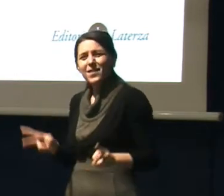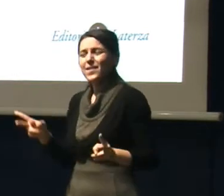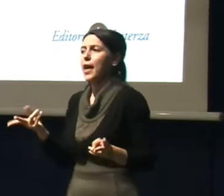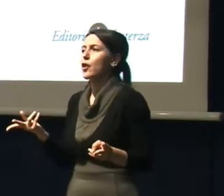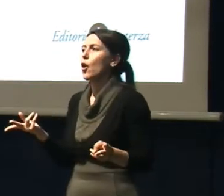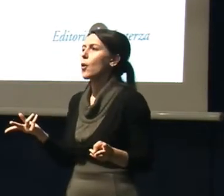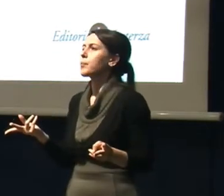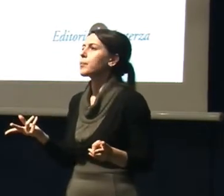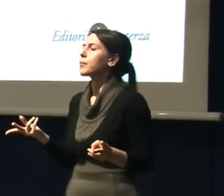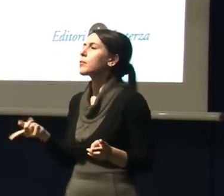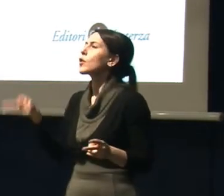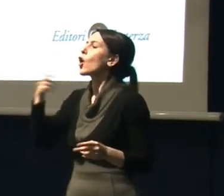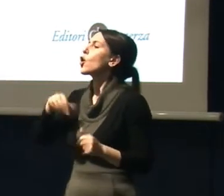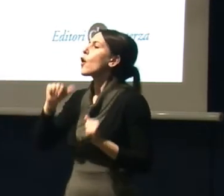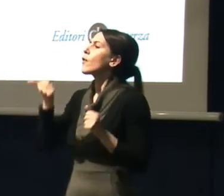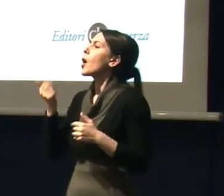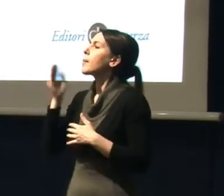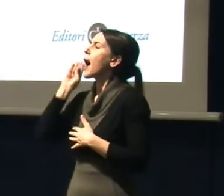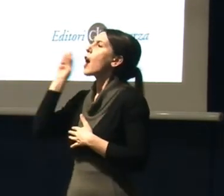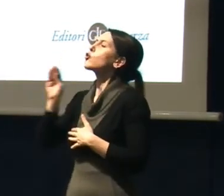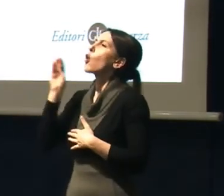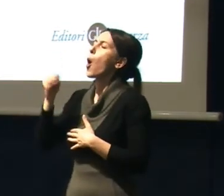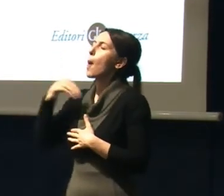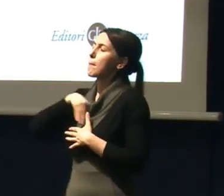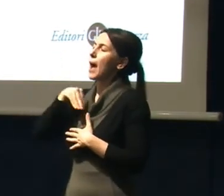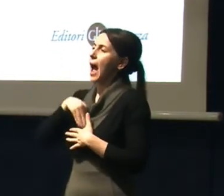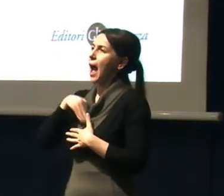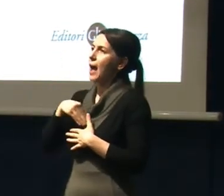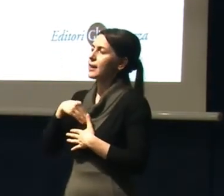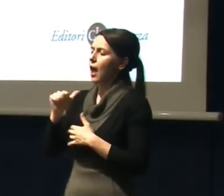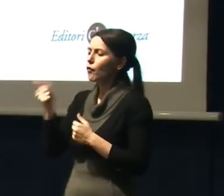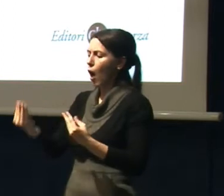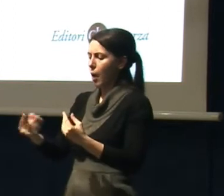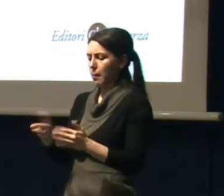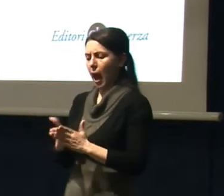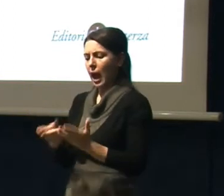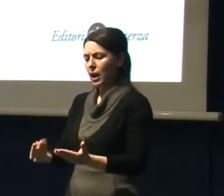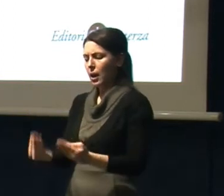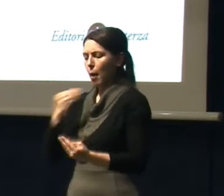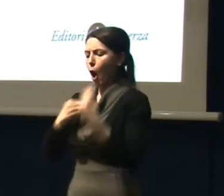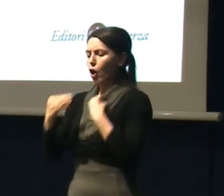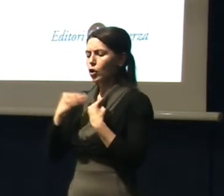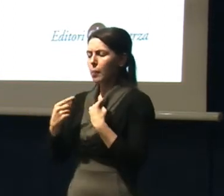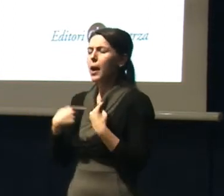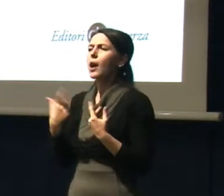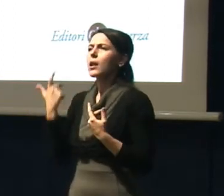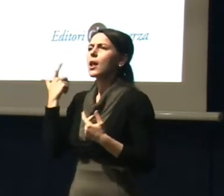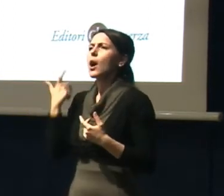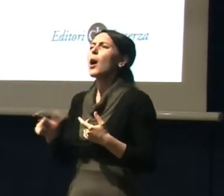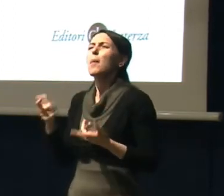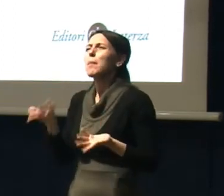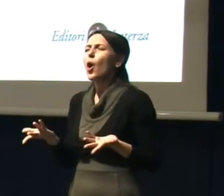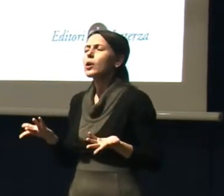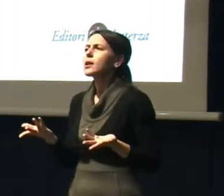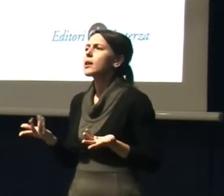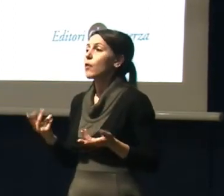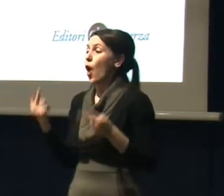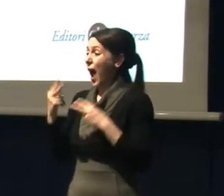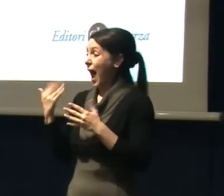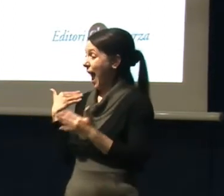è una domanda ci pone delle domande perché questo perché quello che sta accadendo in questi